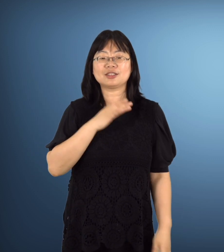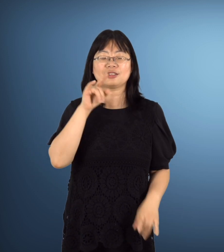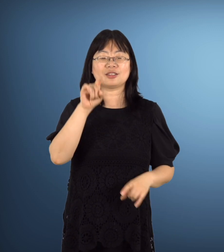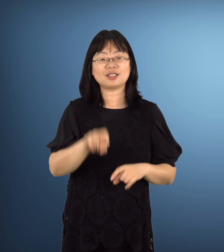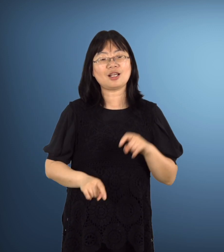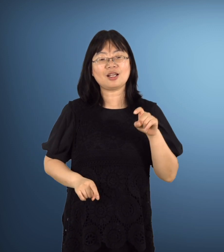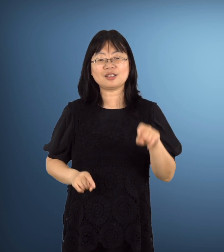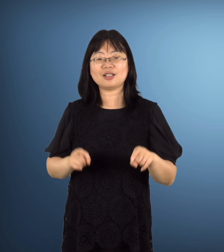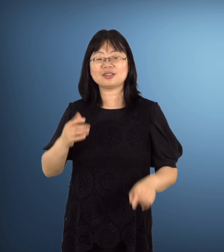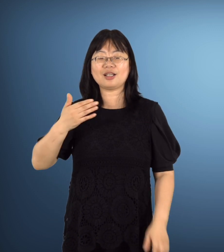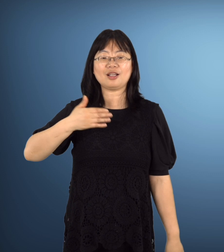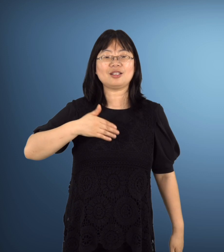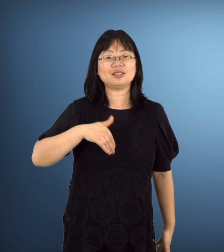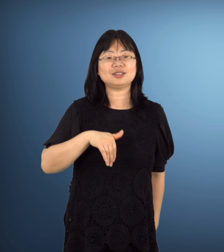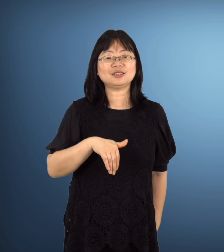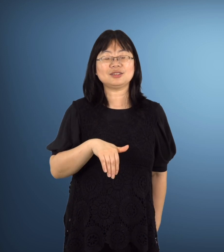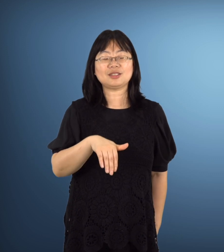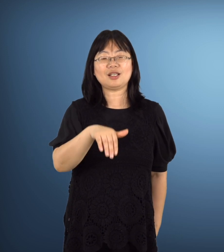말씀하시면 내가